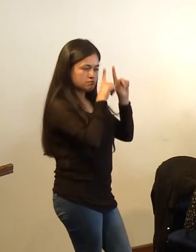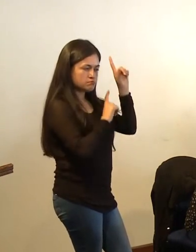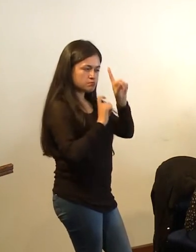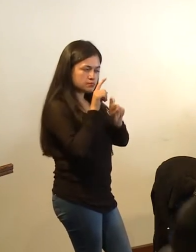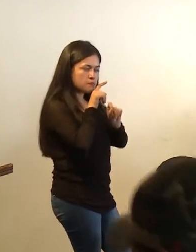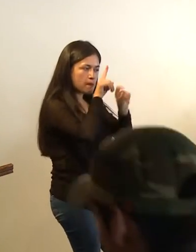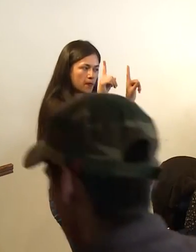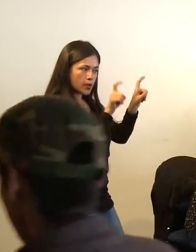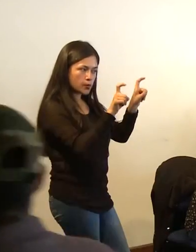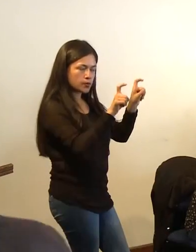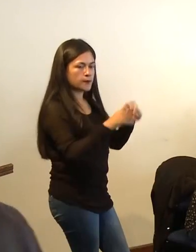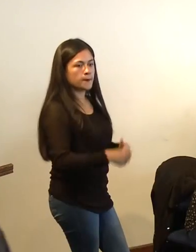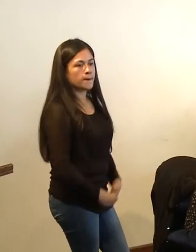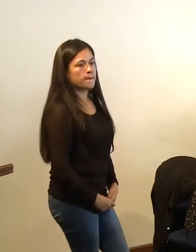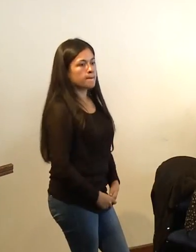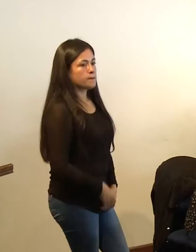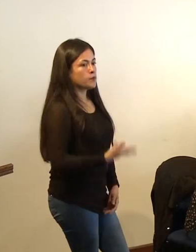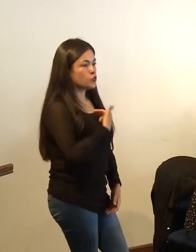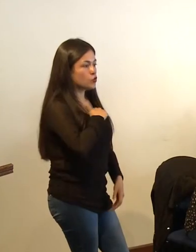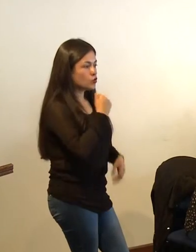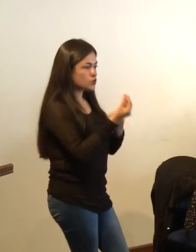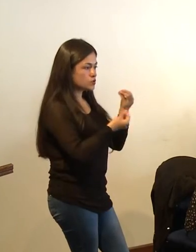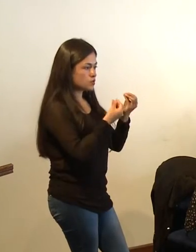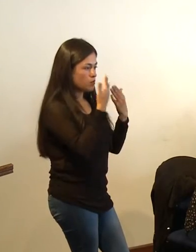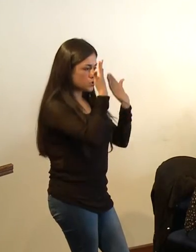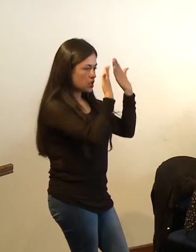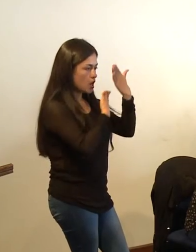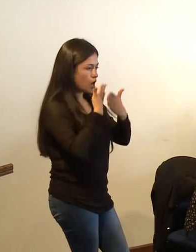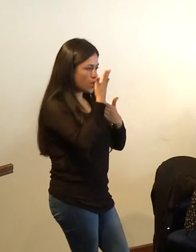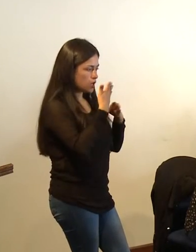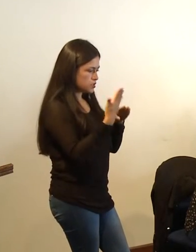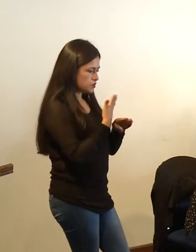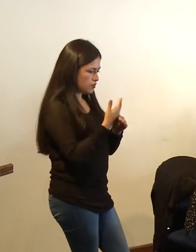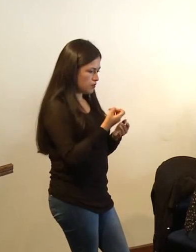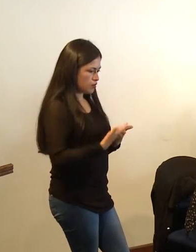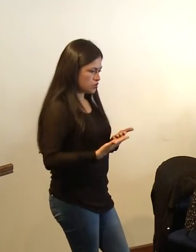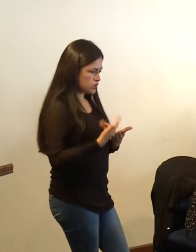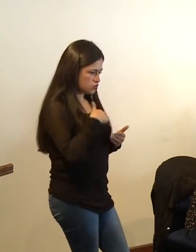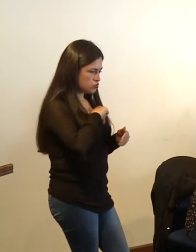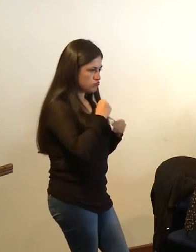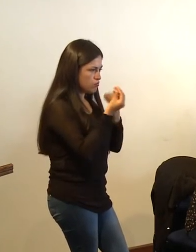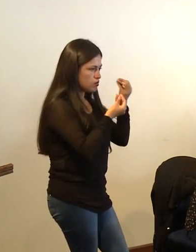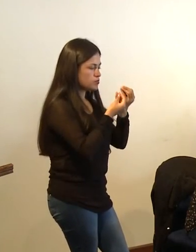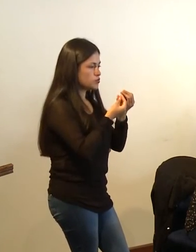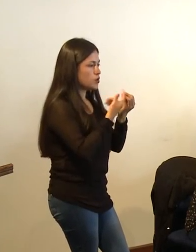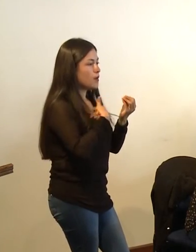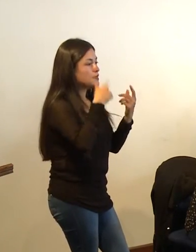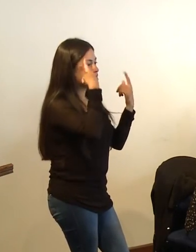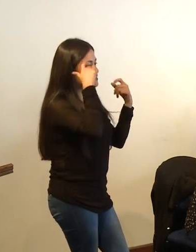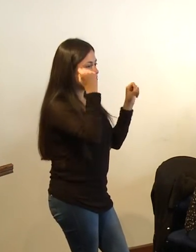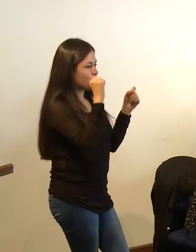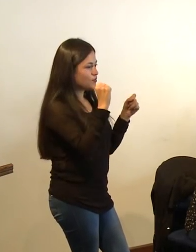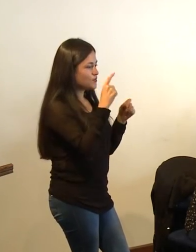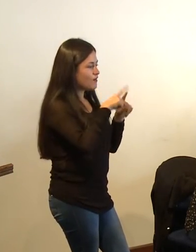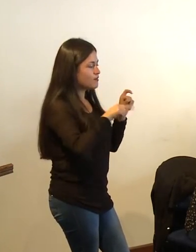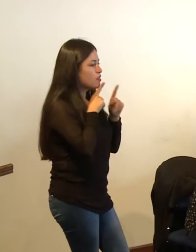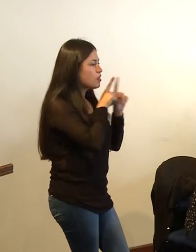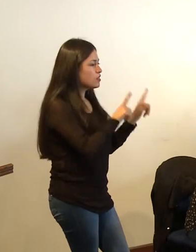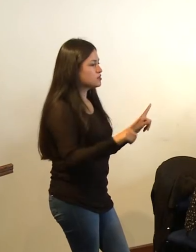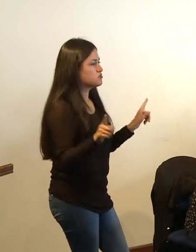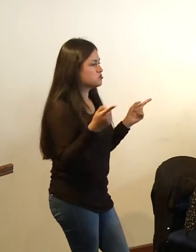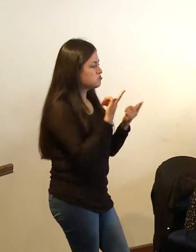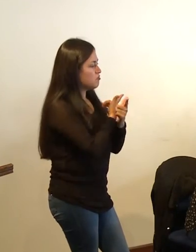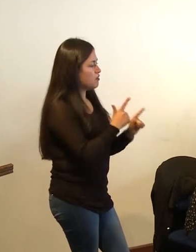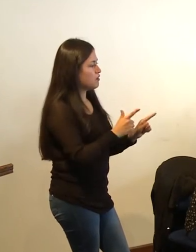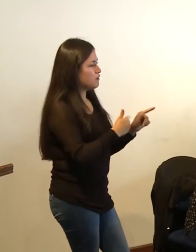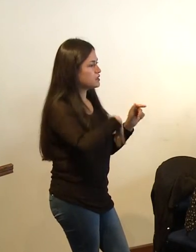cosa. Nosotros estamos haciendo análisis de coyuntura. La preocupación por los discursos abiertos, por